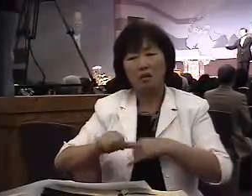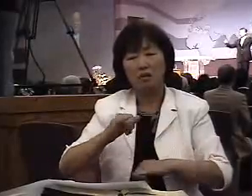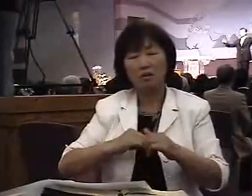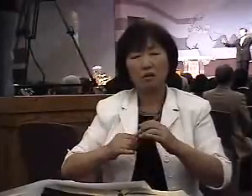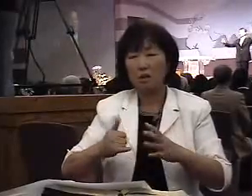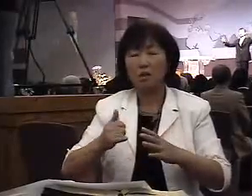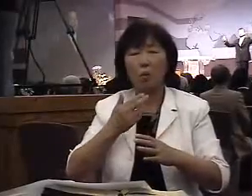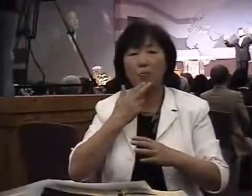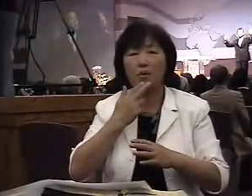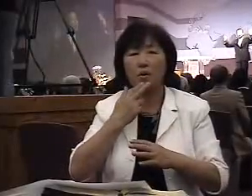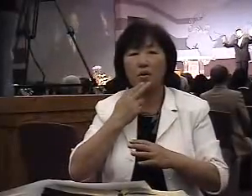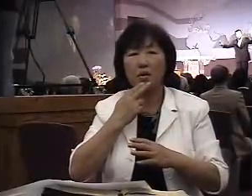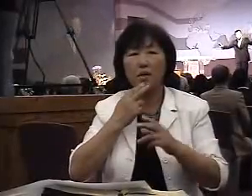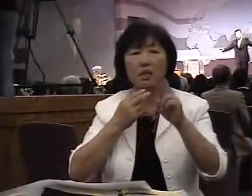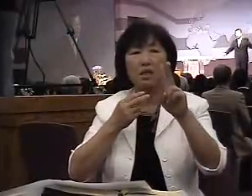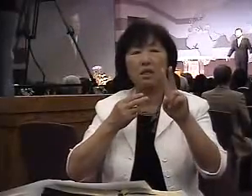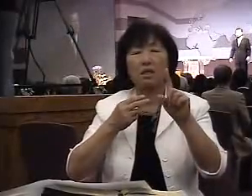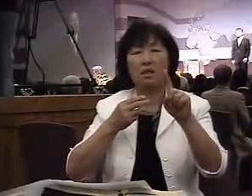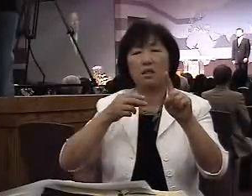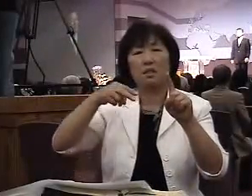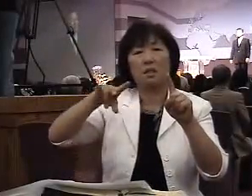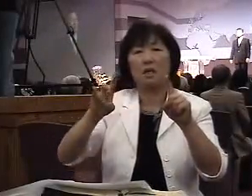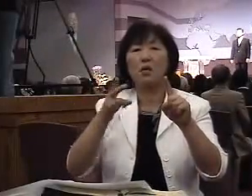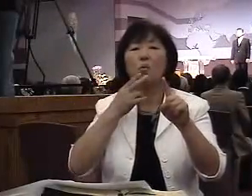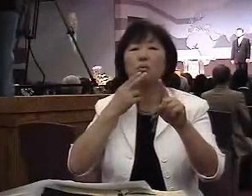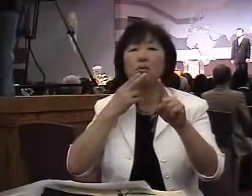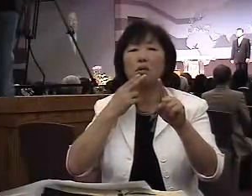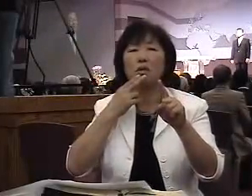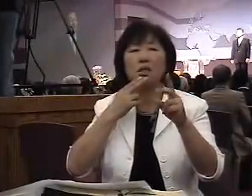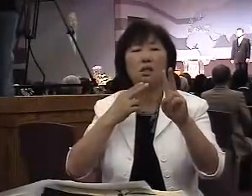1세대들 없이 2세대가 설 수 없습니다.